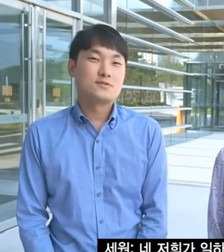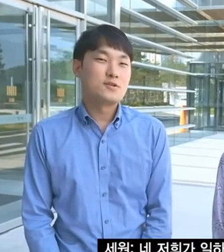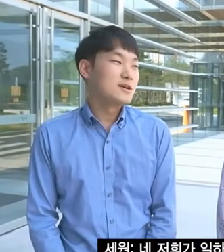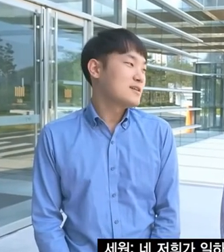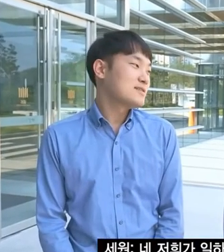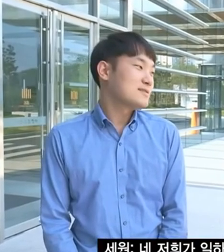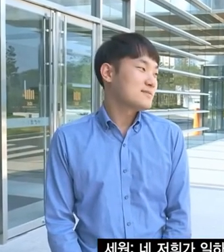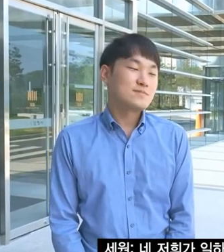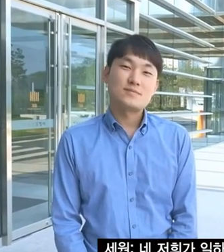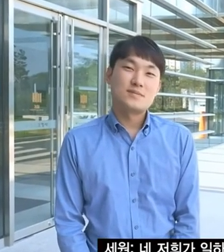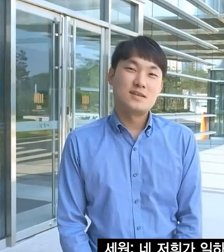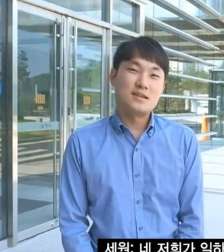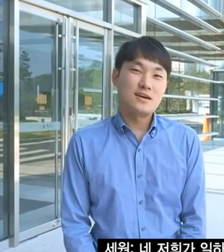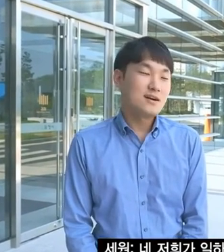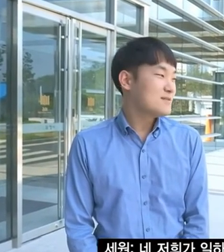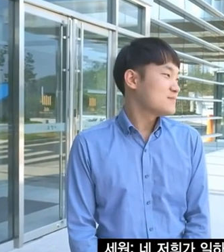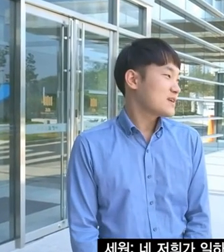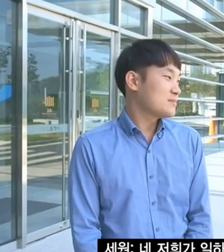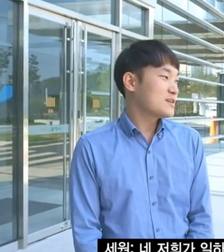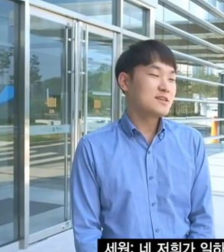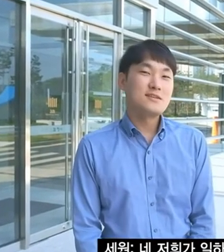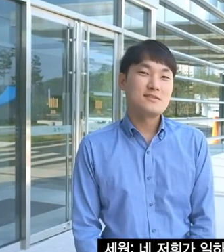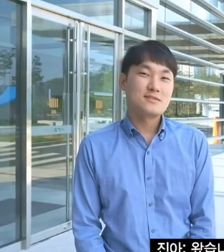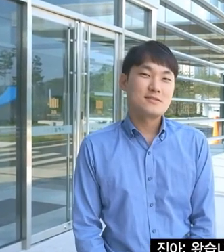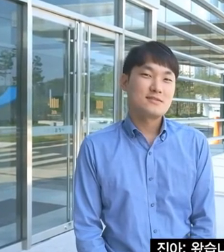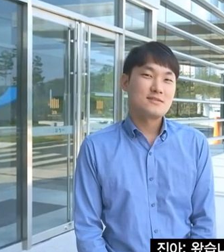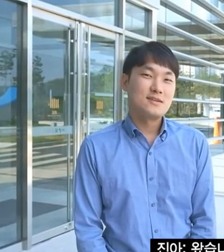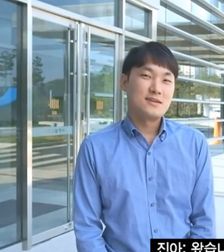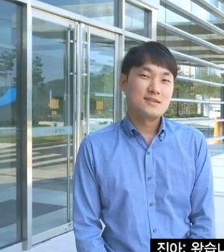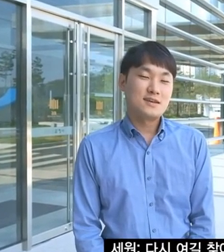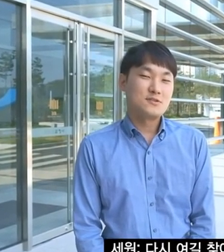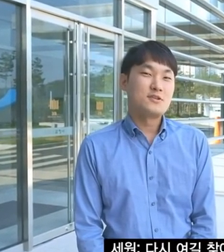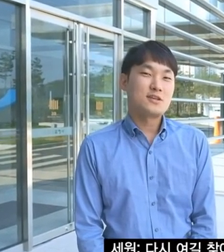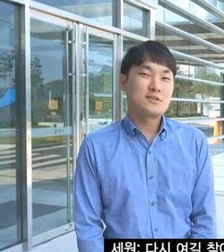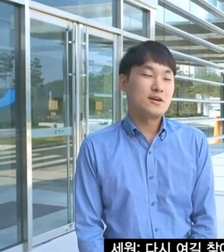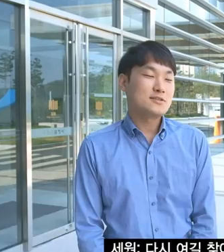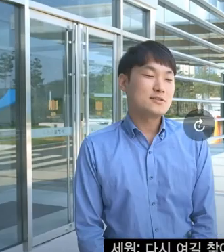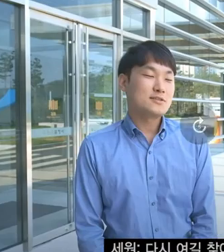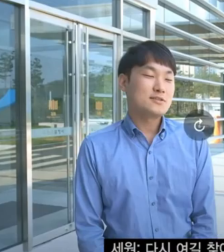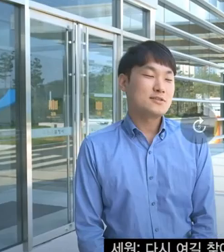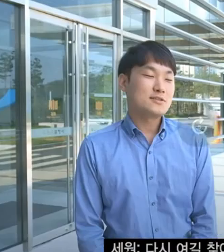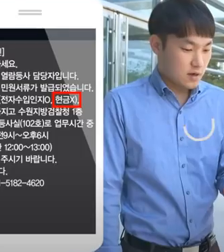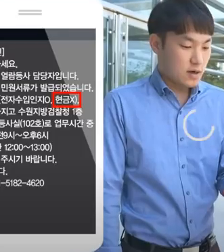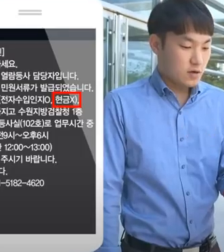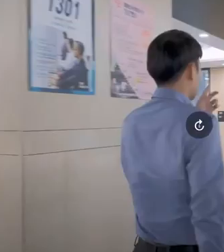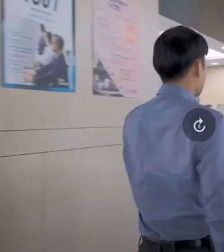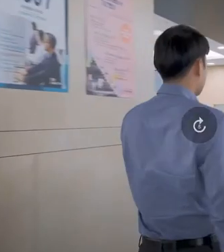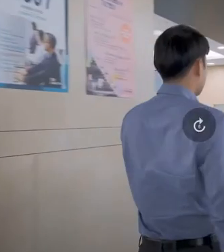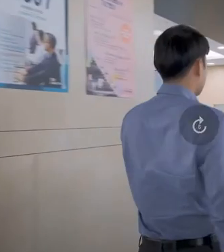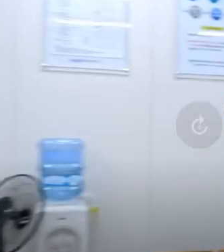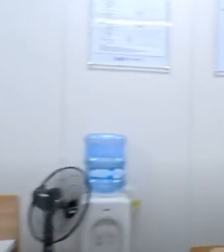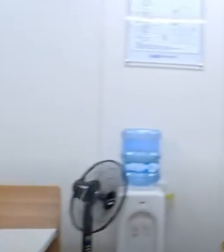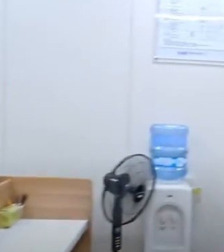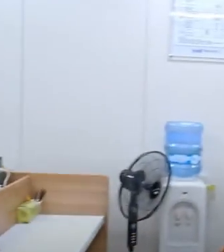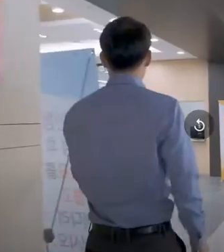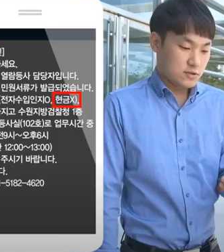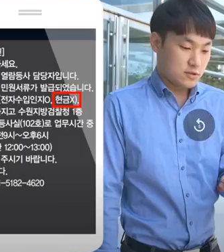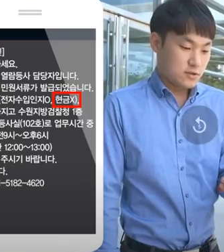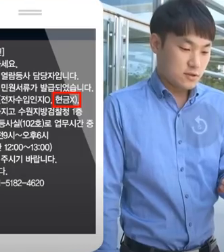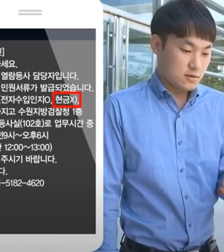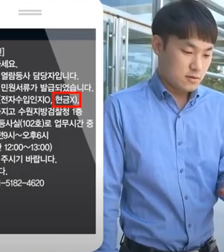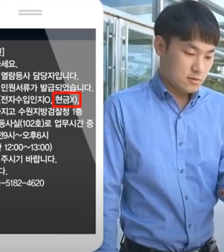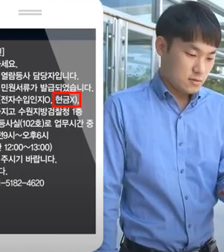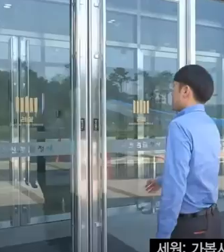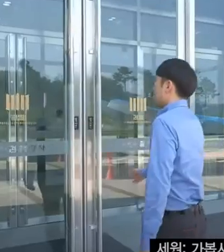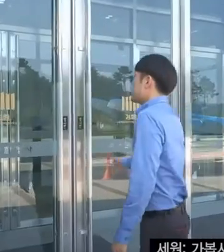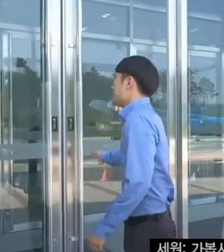네, 저희가 또 일하다가 갑자기 맞습니다. 다시 여기를 찾아왔어요. 아, 형 써져